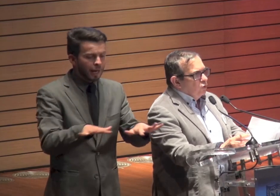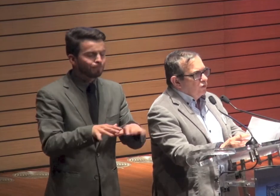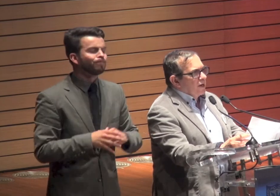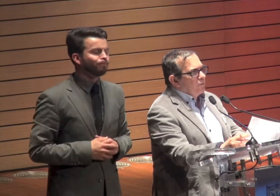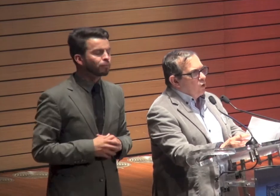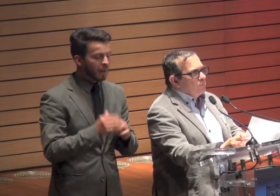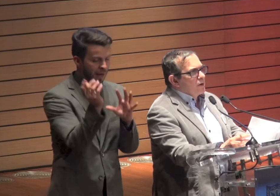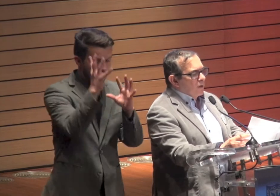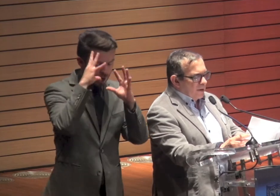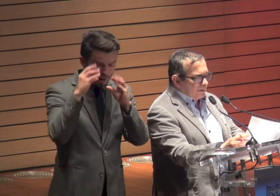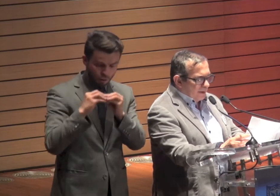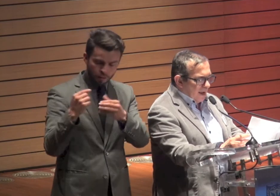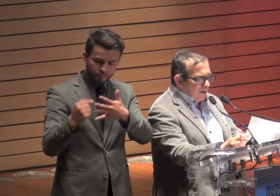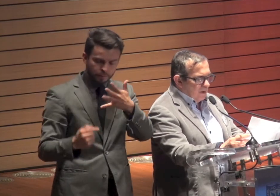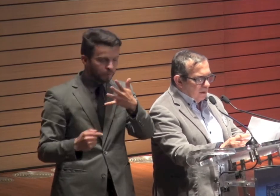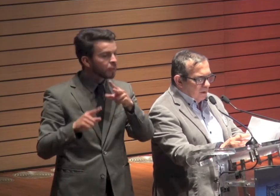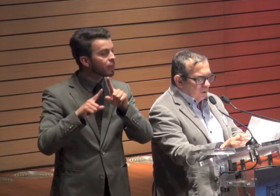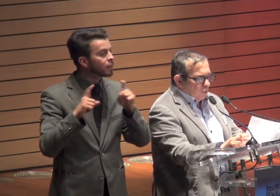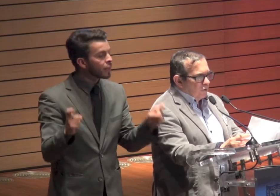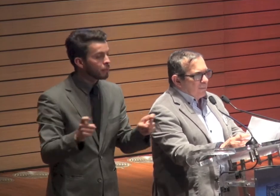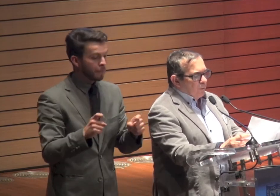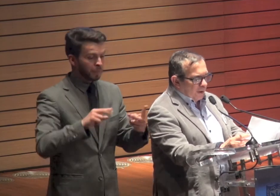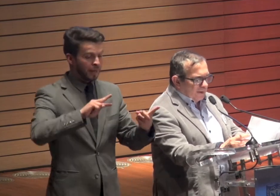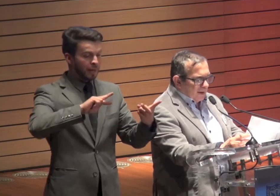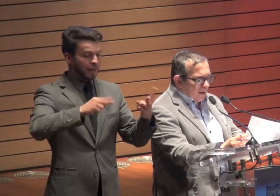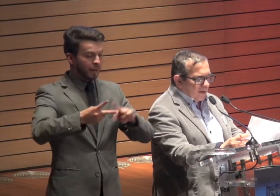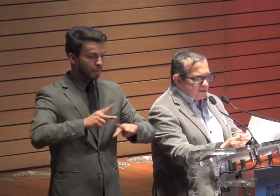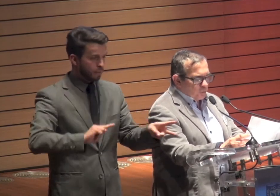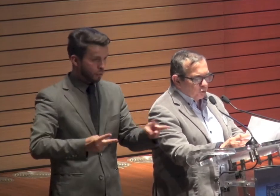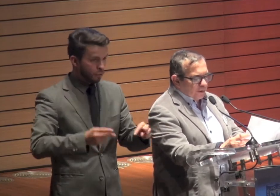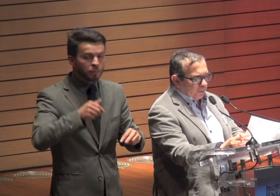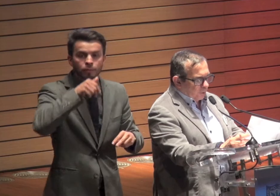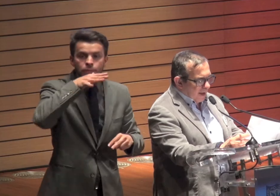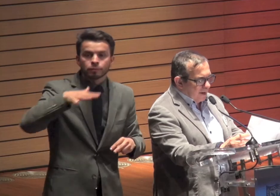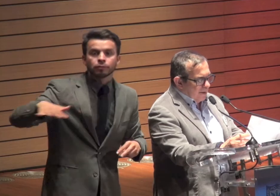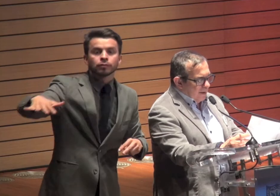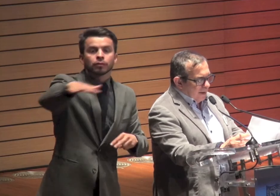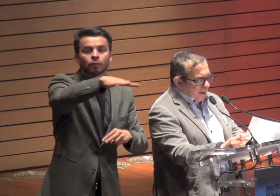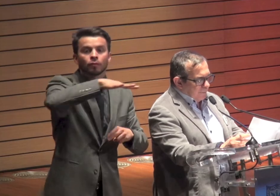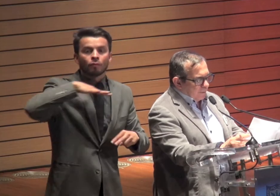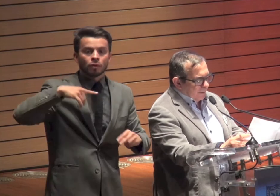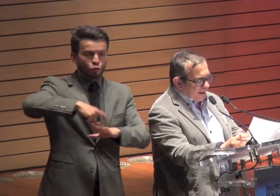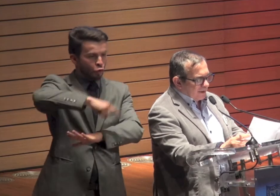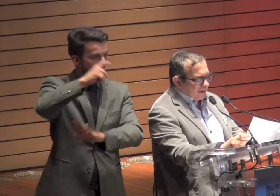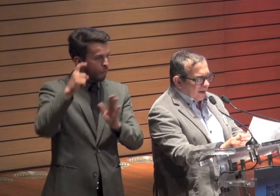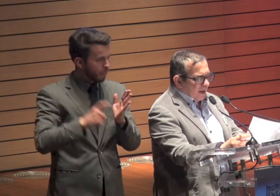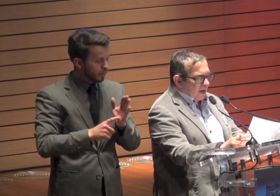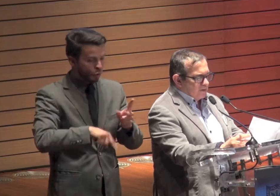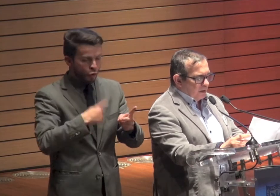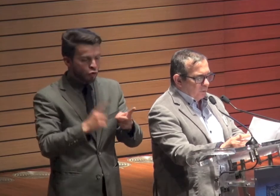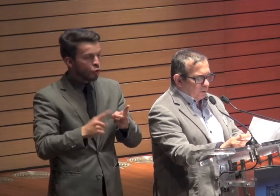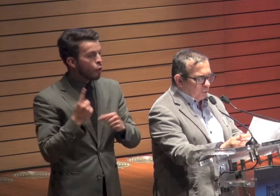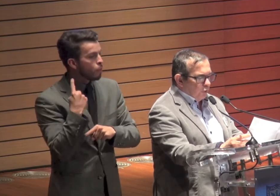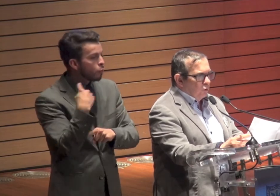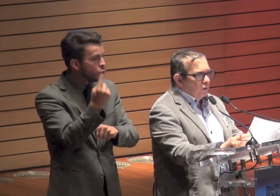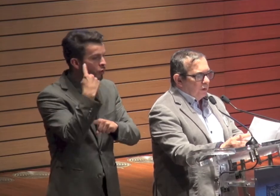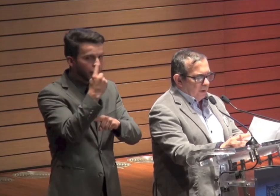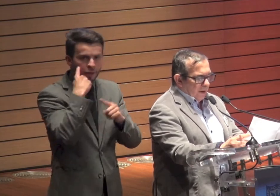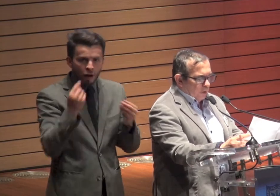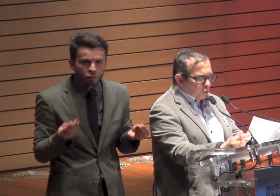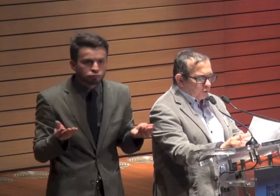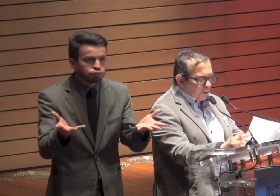pactamos una reforma rural integral, una política de desarrollo territorial que permitiera traer el siglo